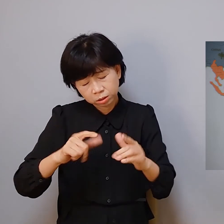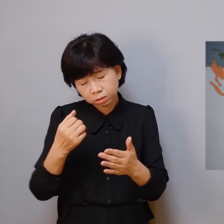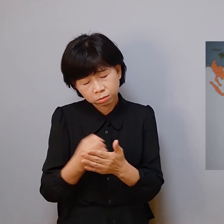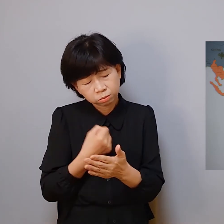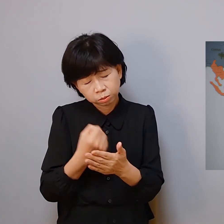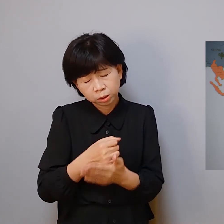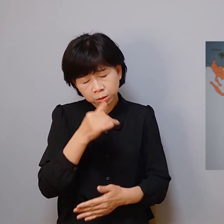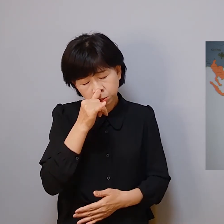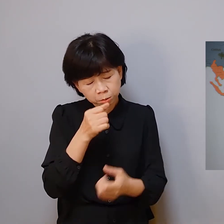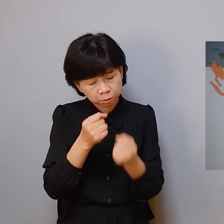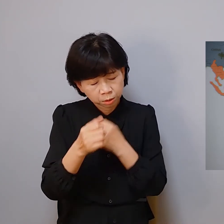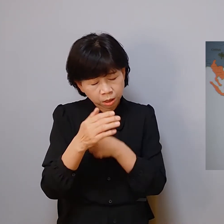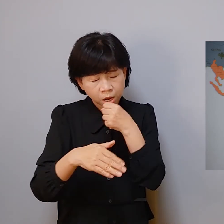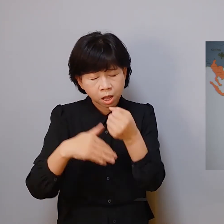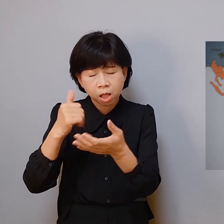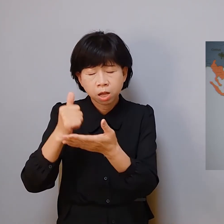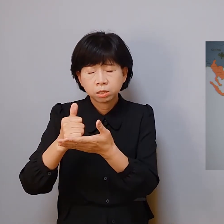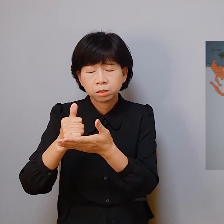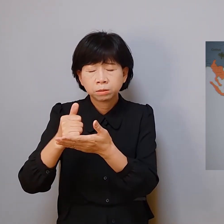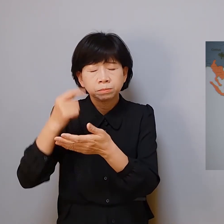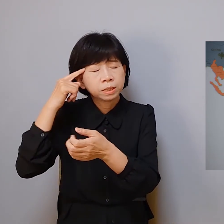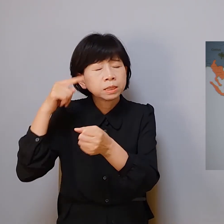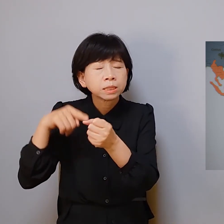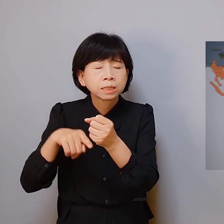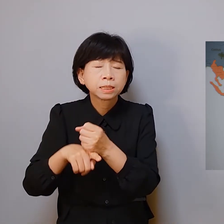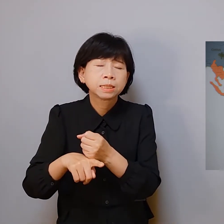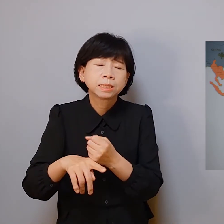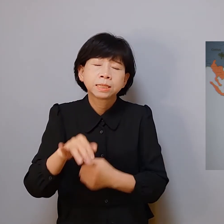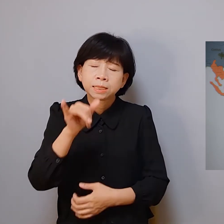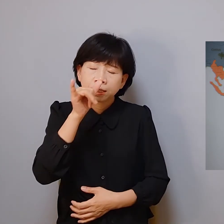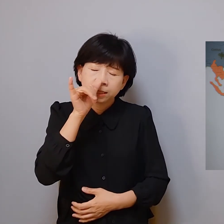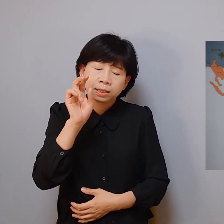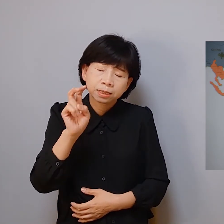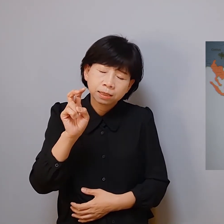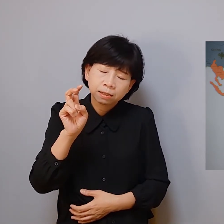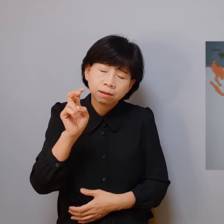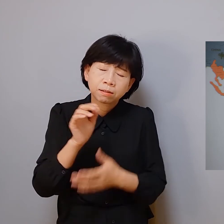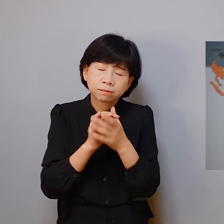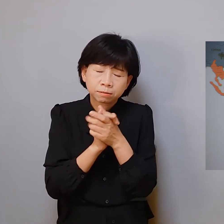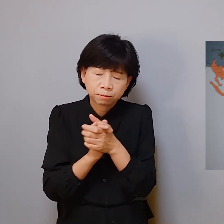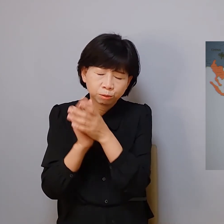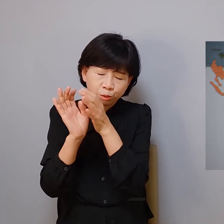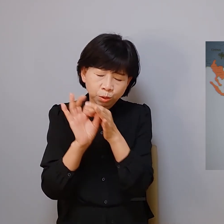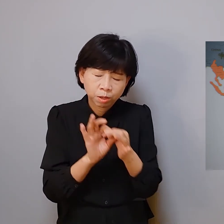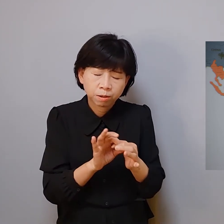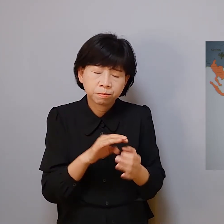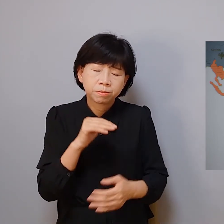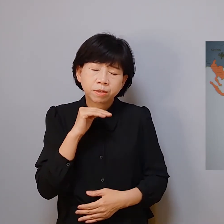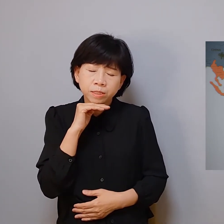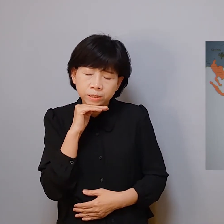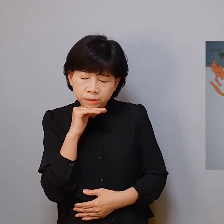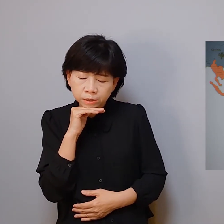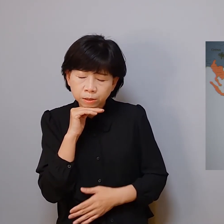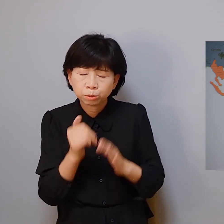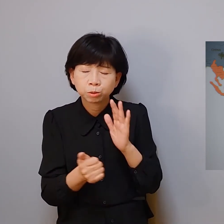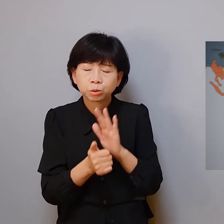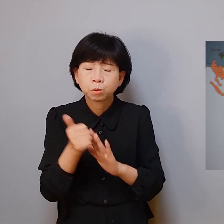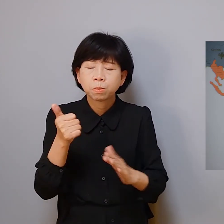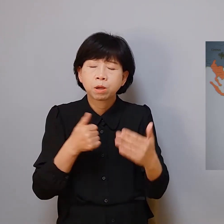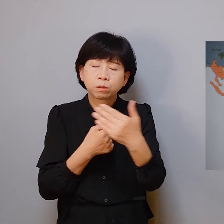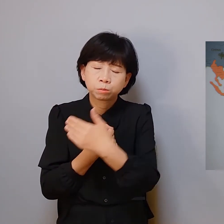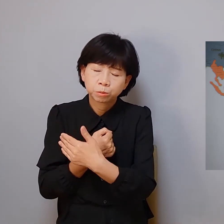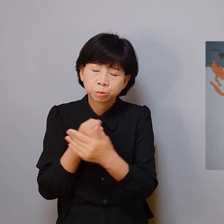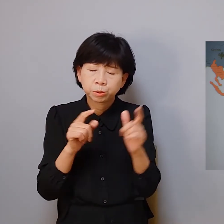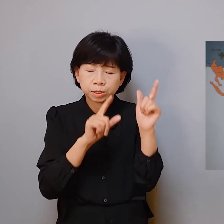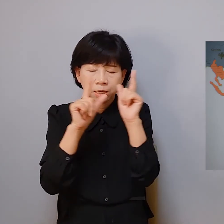있어도 하나님의 이유가 있을 거야 기도하며 하나님의 때를 기다리며 또 소망을 품고